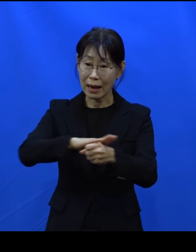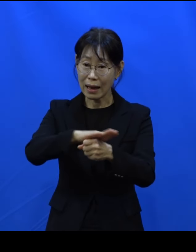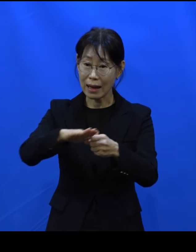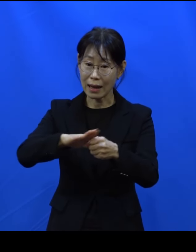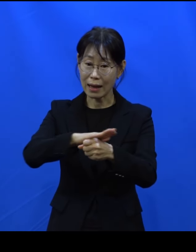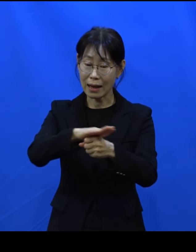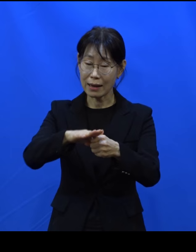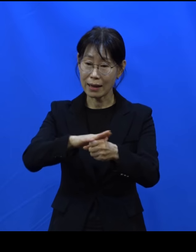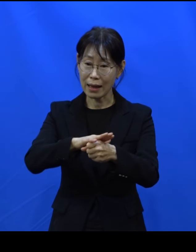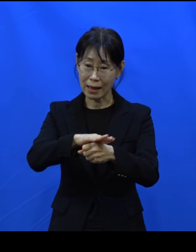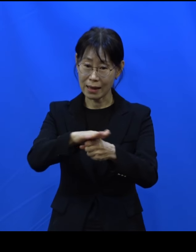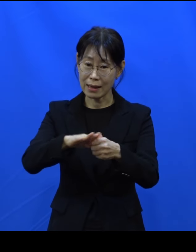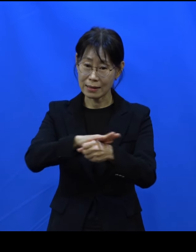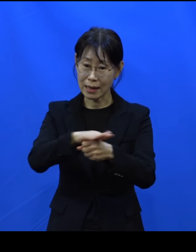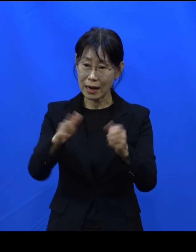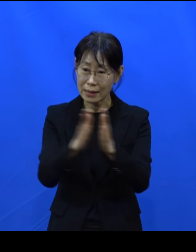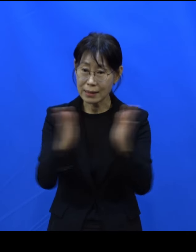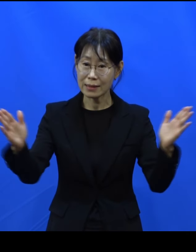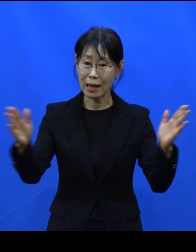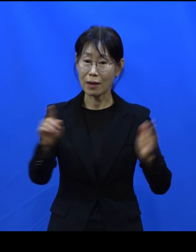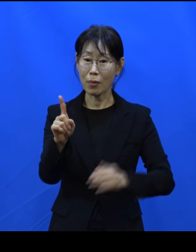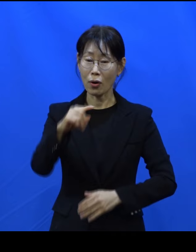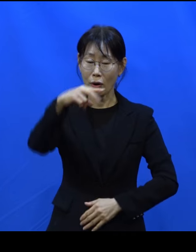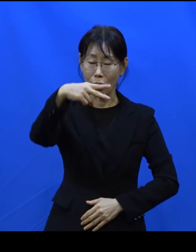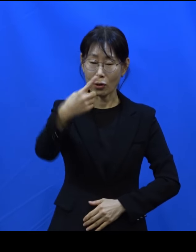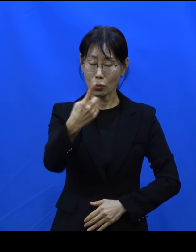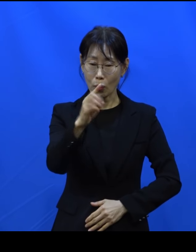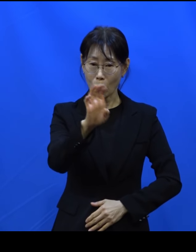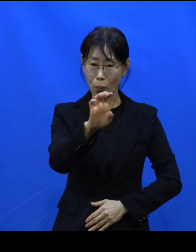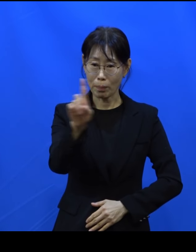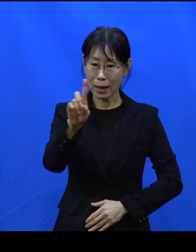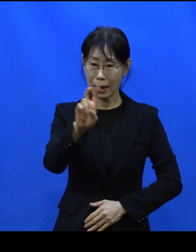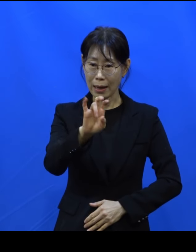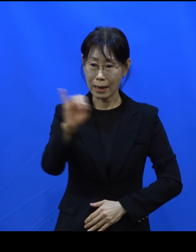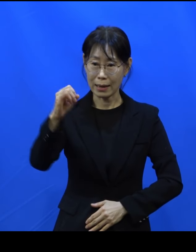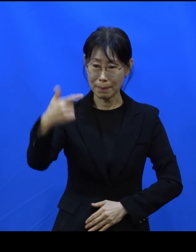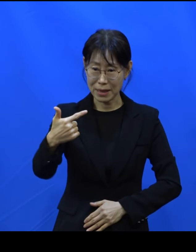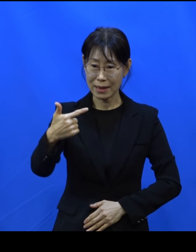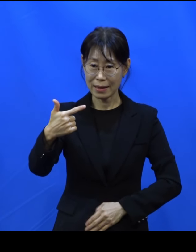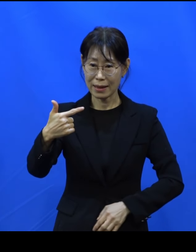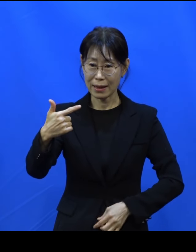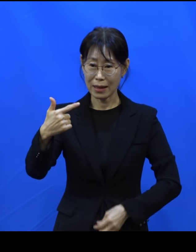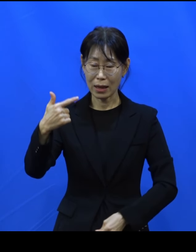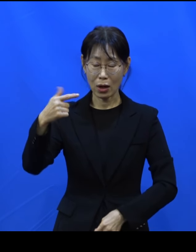도파민이라는 화학 물질이 그냥 분비가 돼가지고 흥분 상태, 흥분.